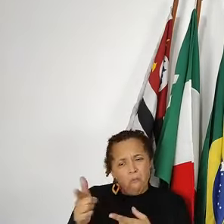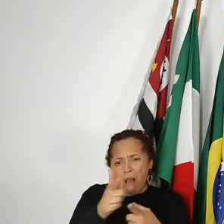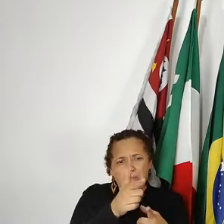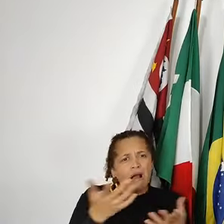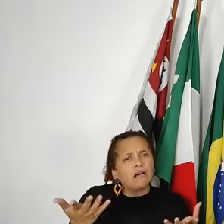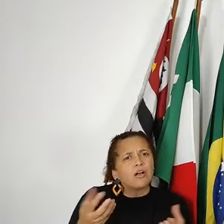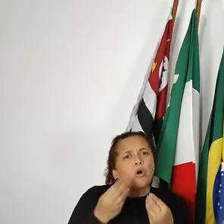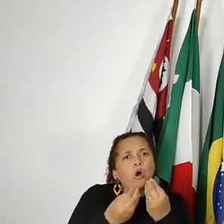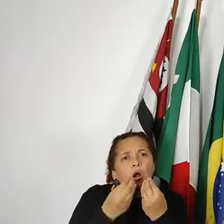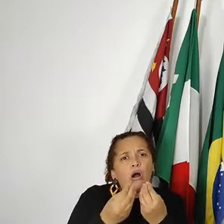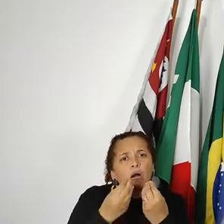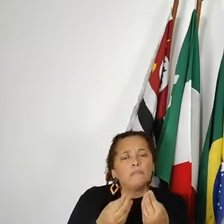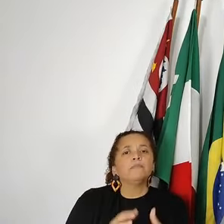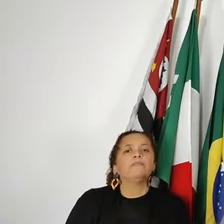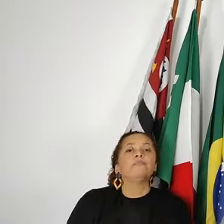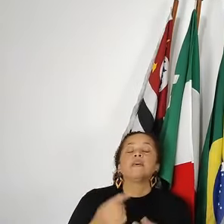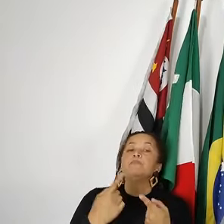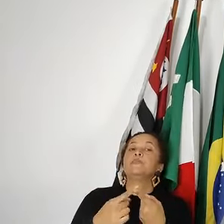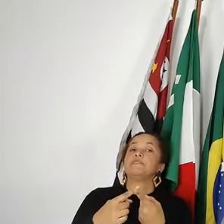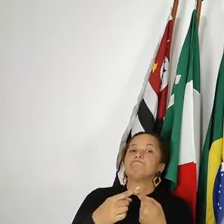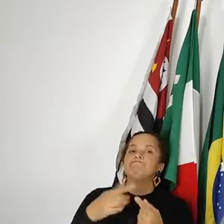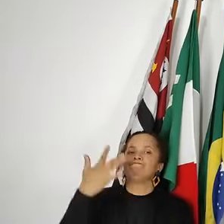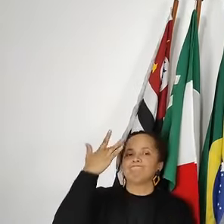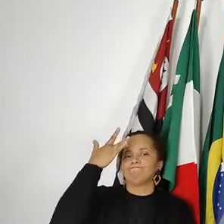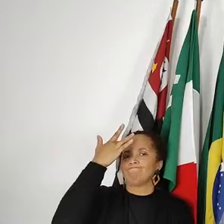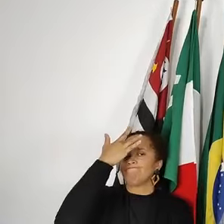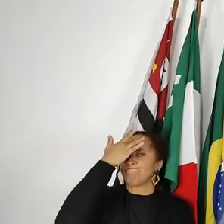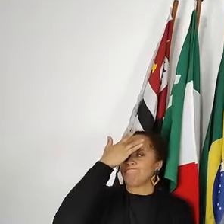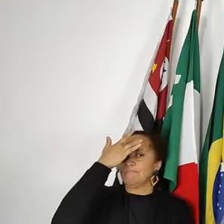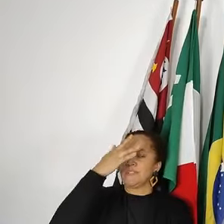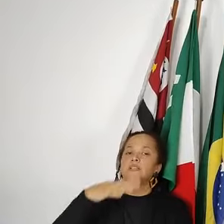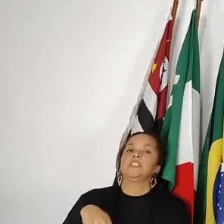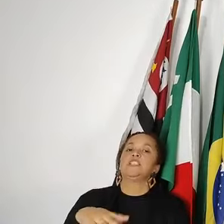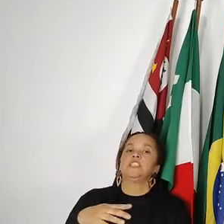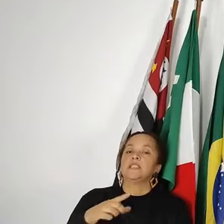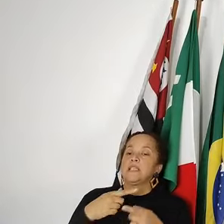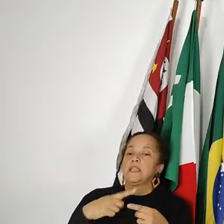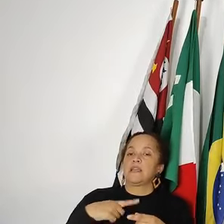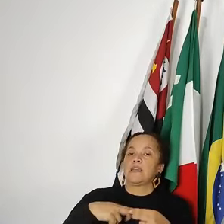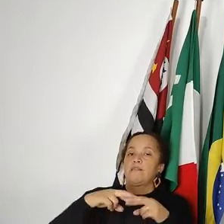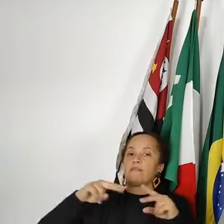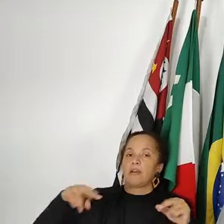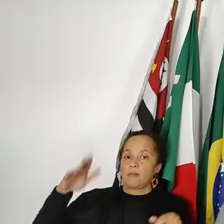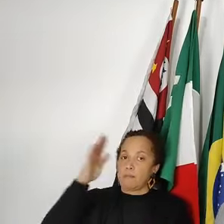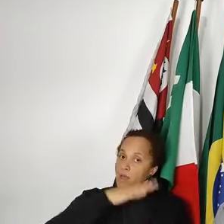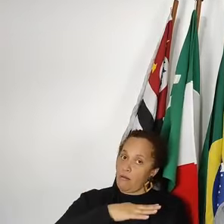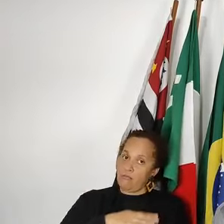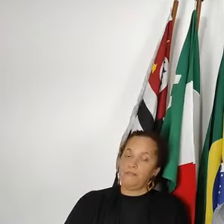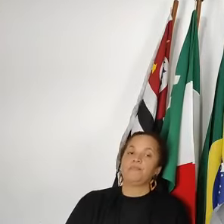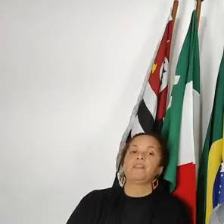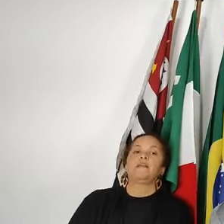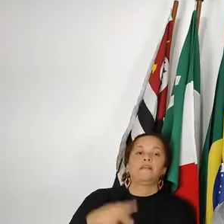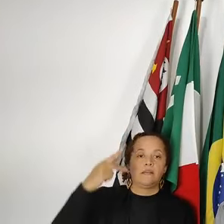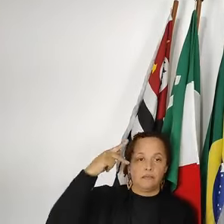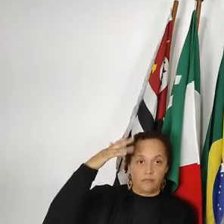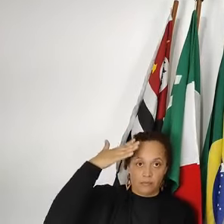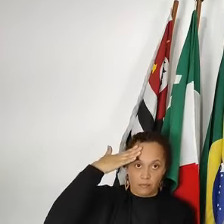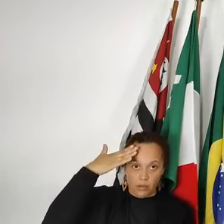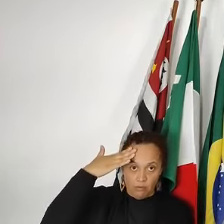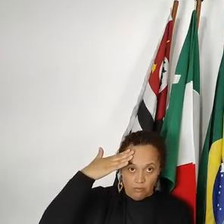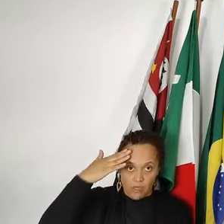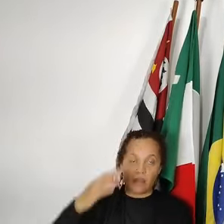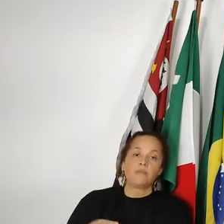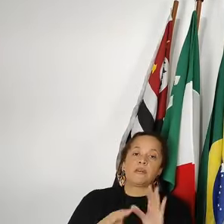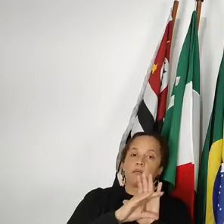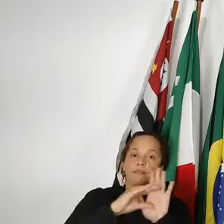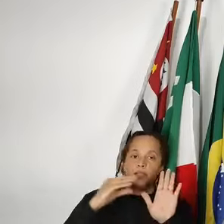mente dominada, né? E a Bíblia trata disso, né? Se nós pegarmos lá em Provérbios 4:23, né?